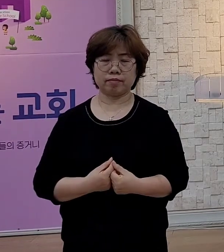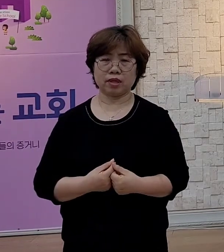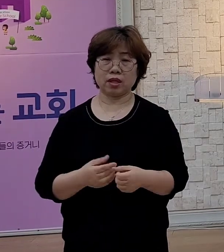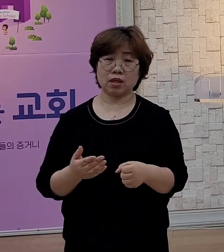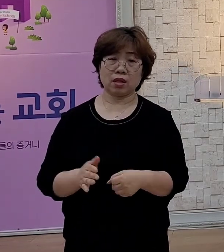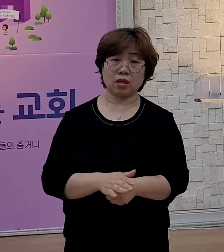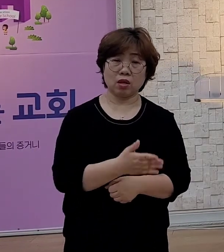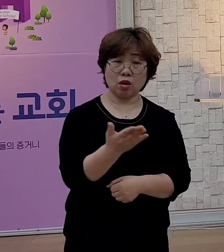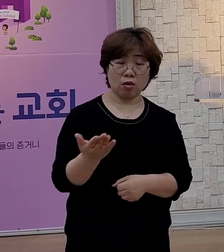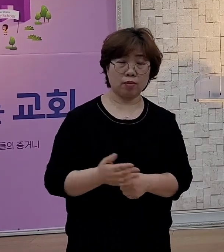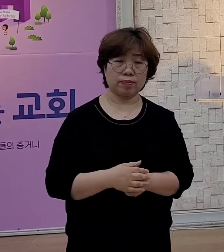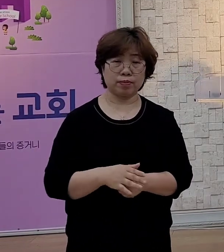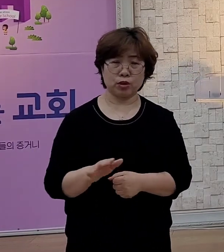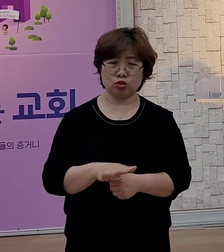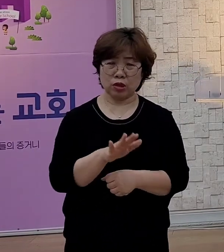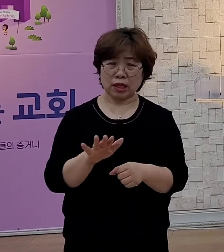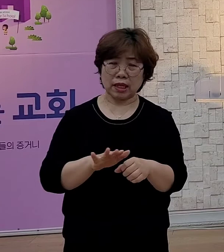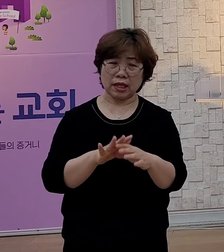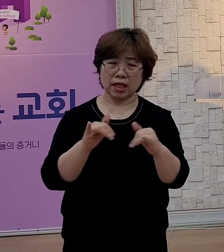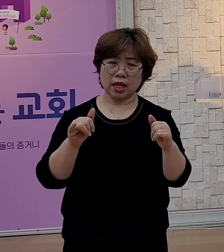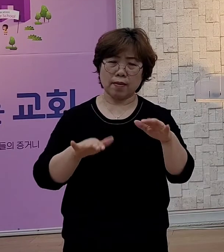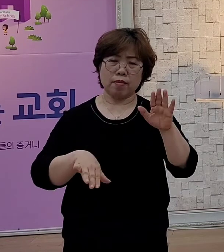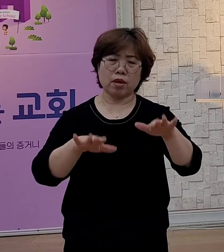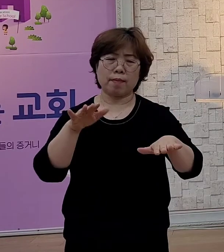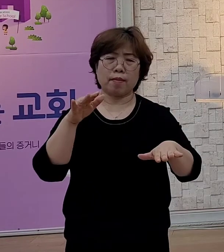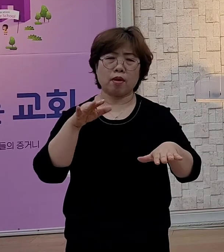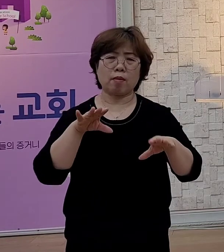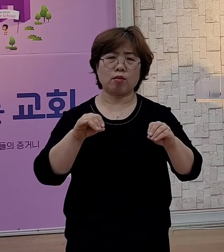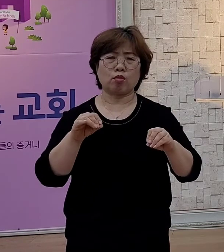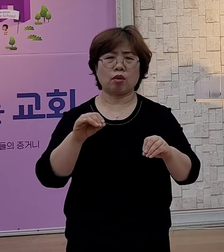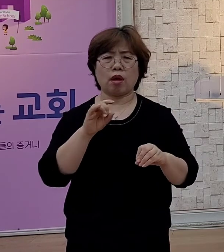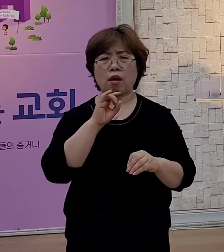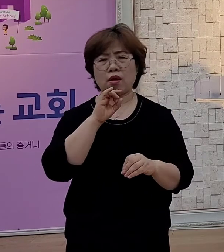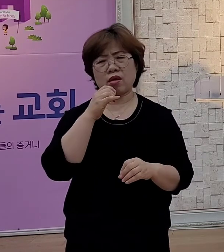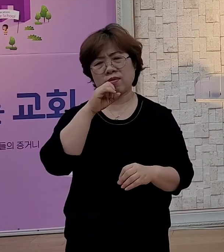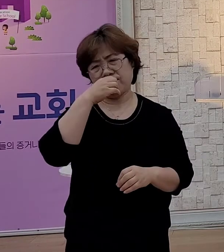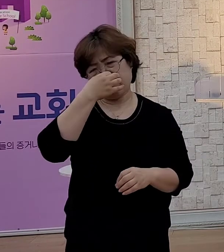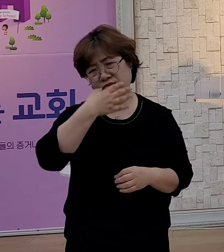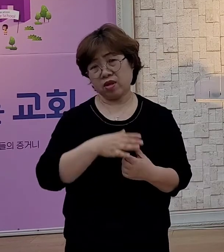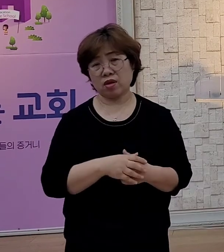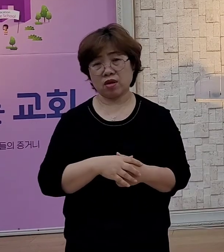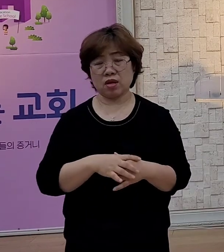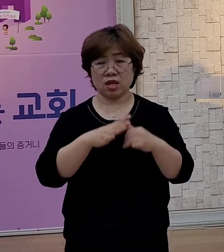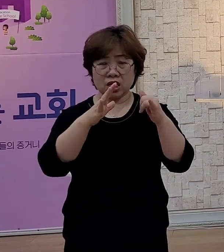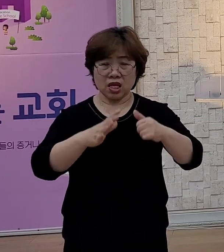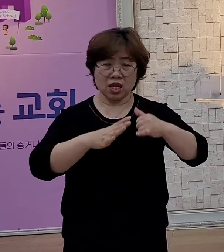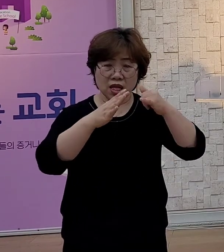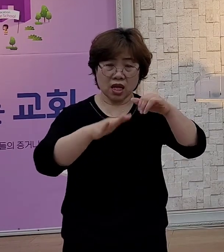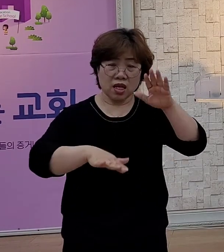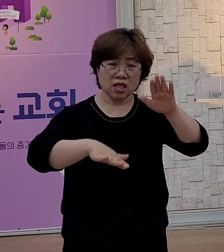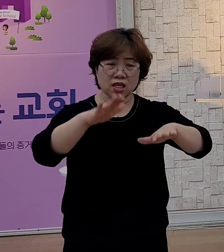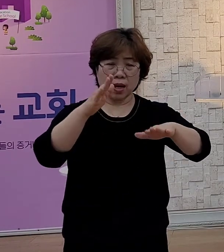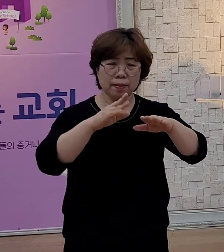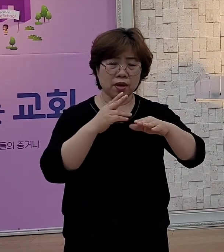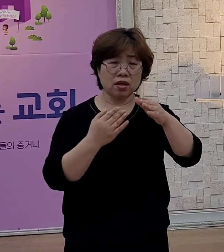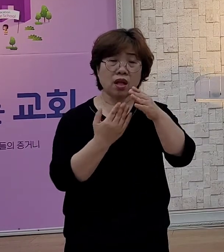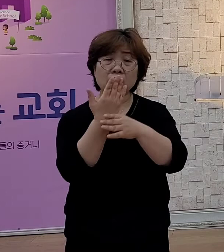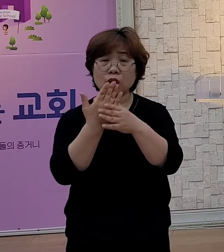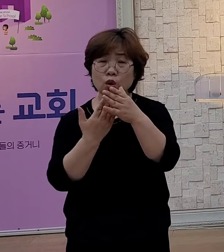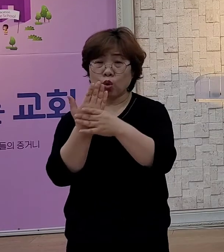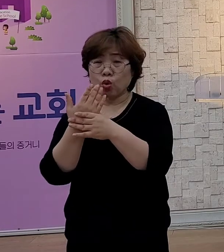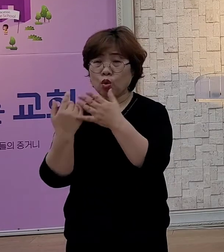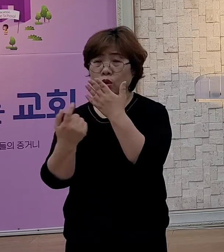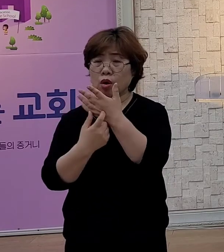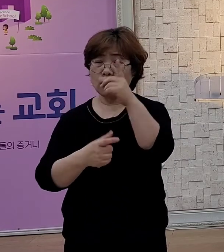여러분, 우리가 어떻게 사람을 차별하지 않을 수 있습니까? 이 세상은 이렇게 차별된 사회고 외모지상주의고 눈에 보이는 거